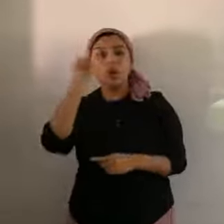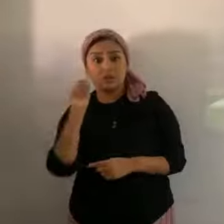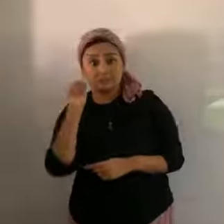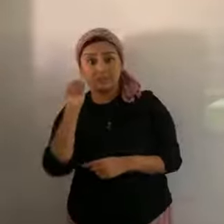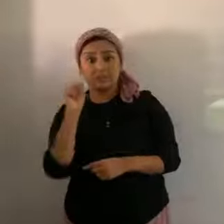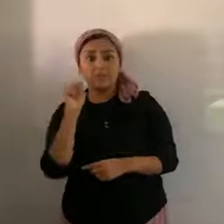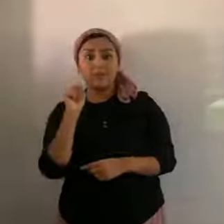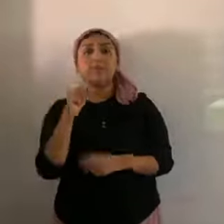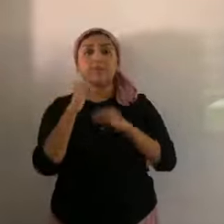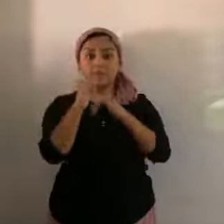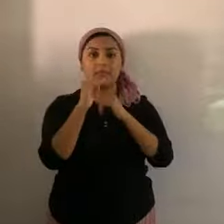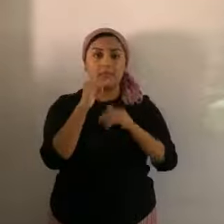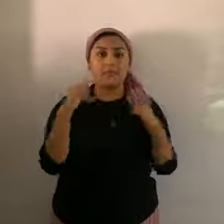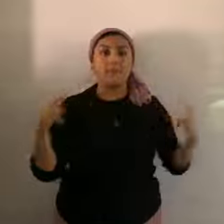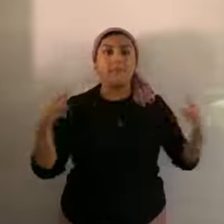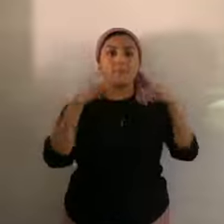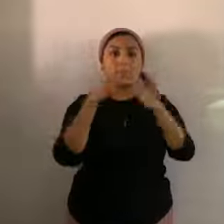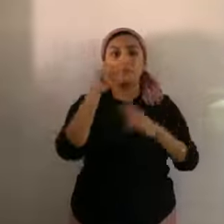Sion. Repite, el monte de